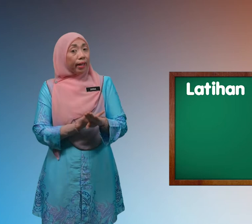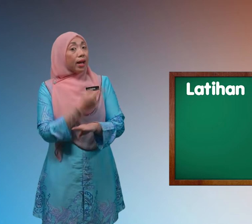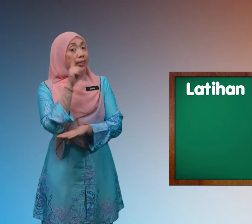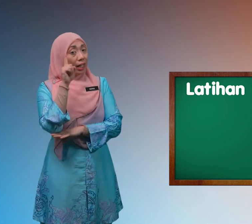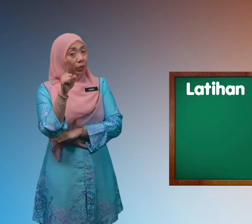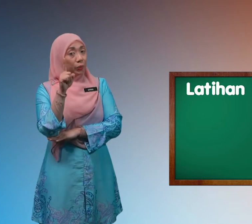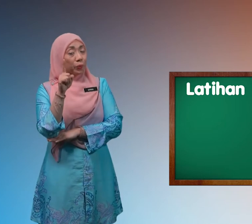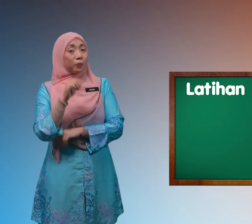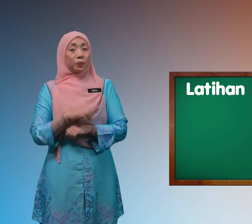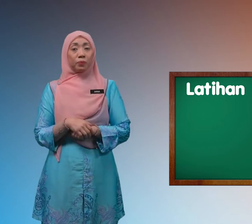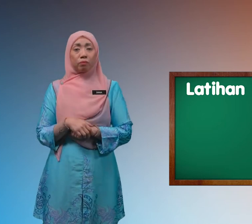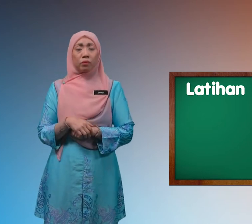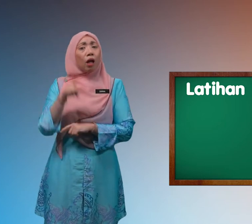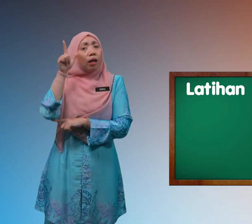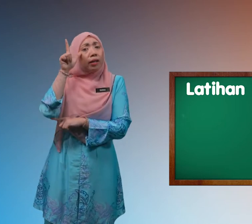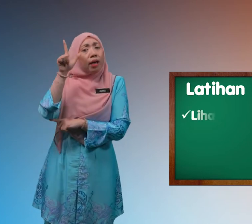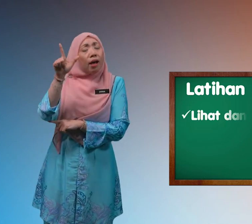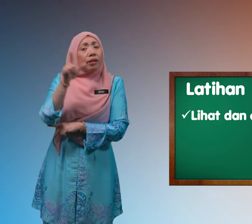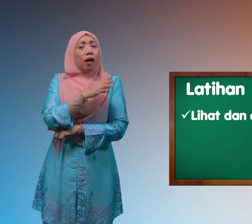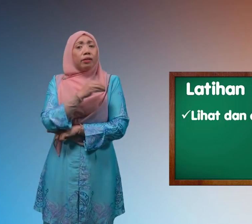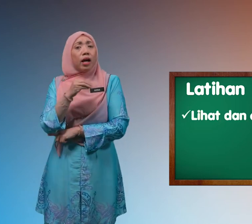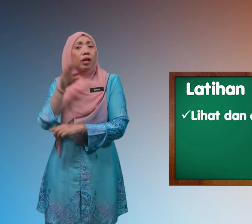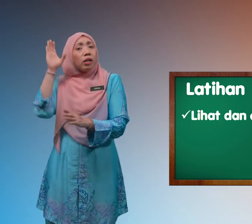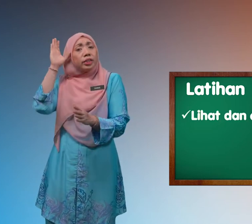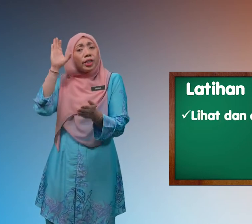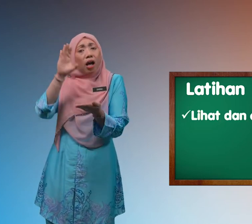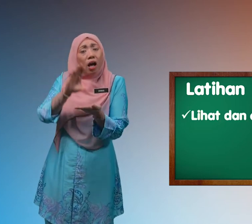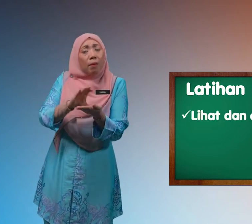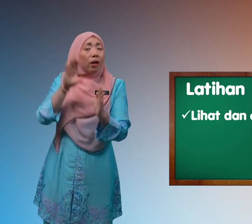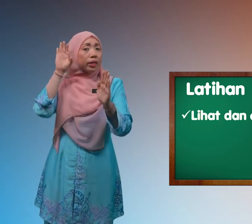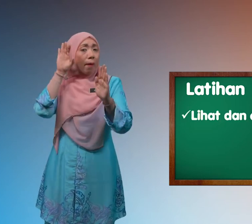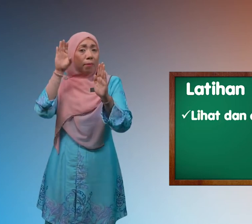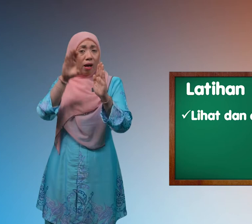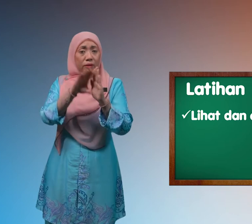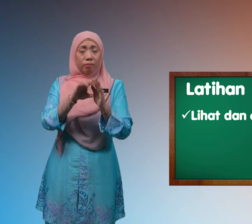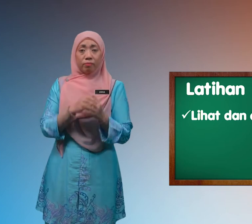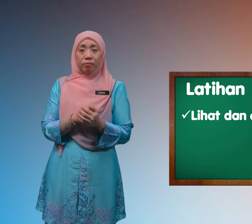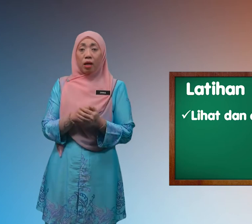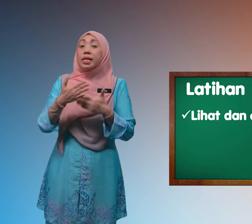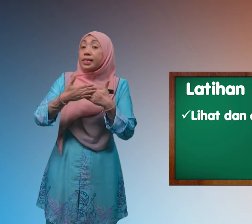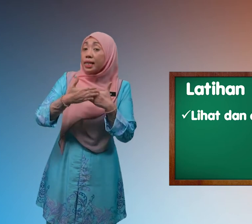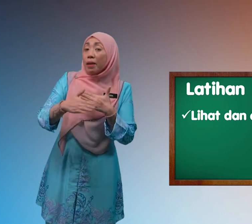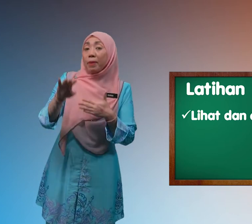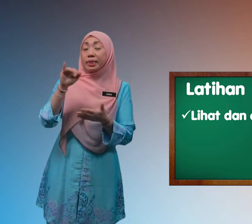Latihan 1. Lihat dan cam gambar. Selepas